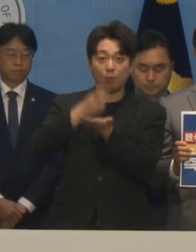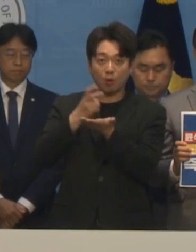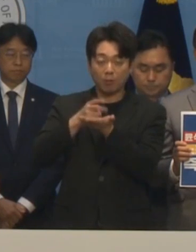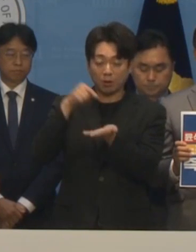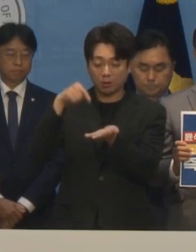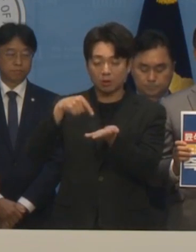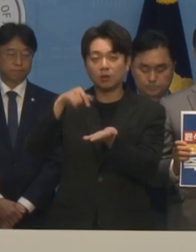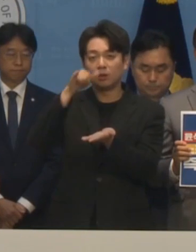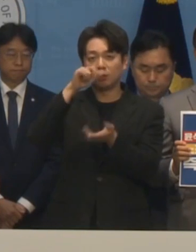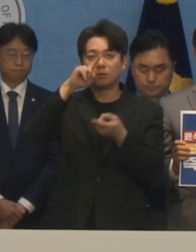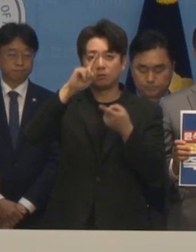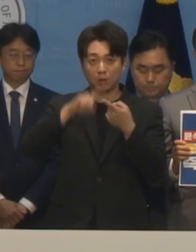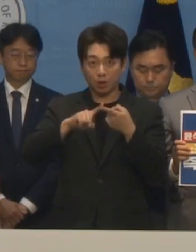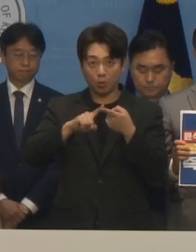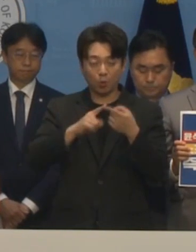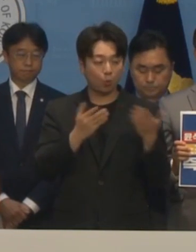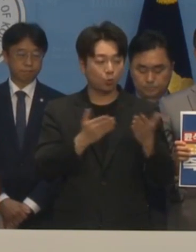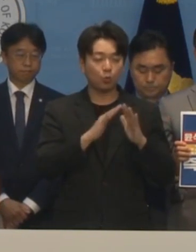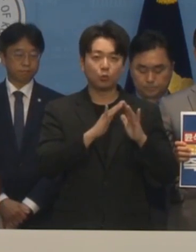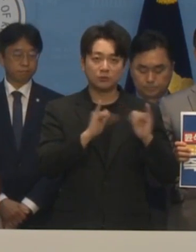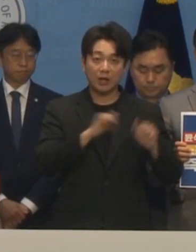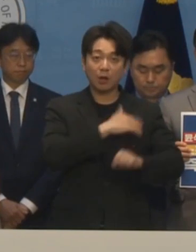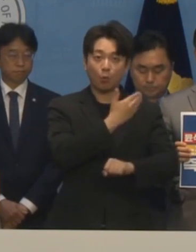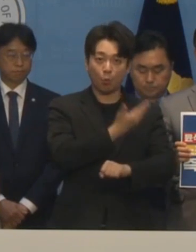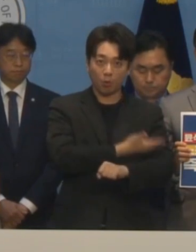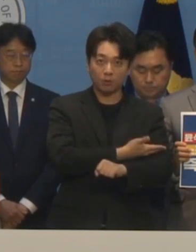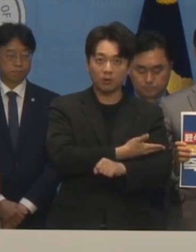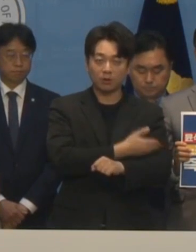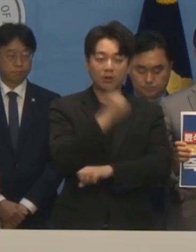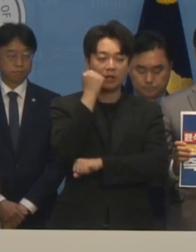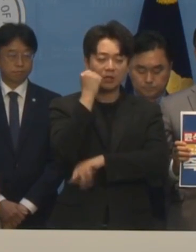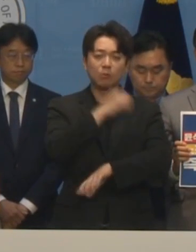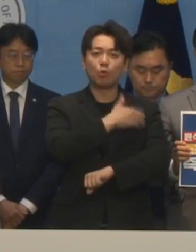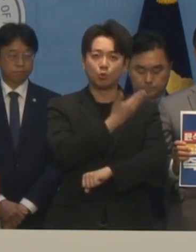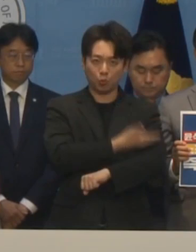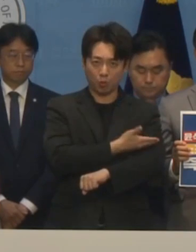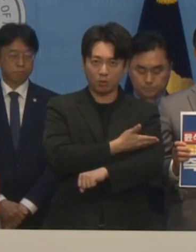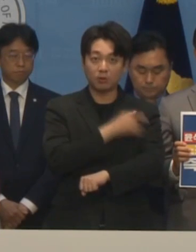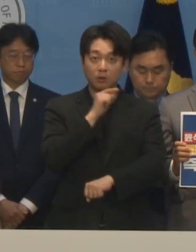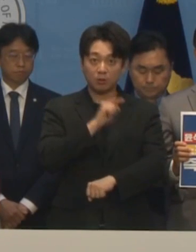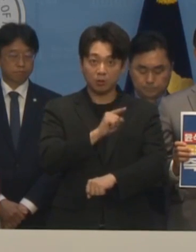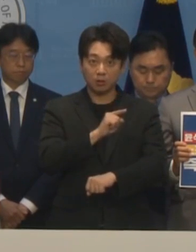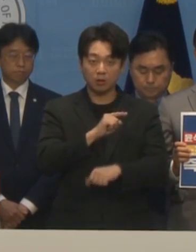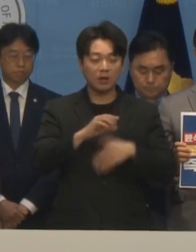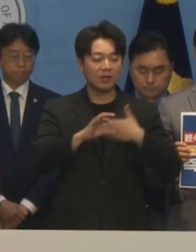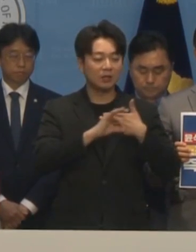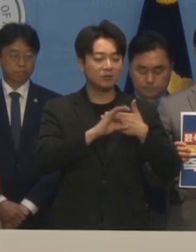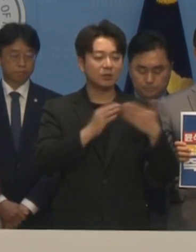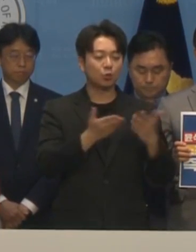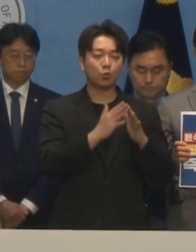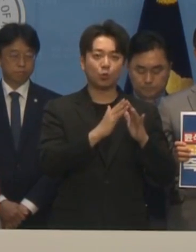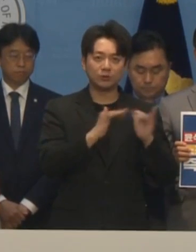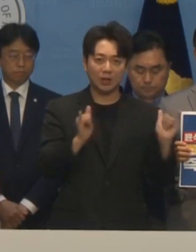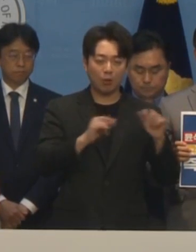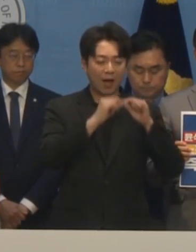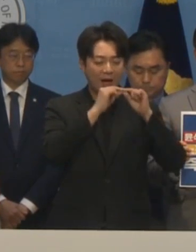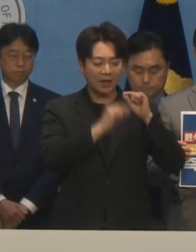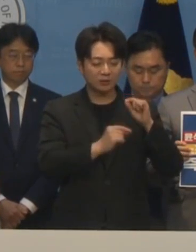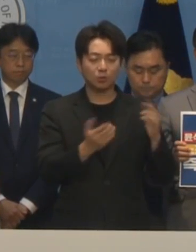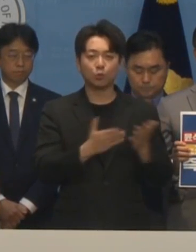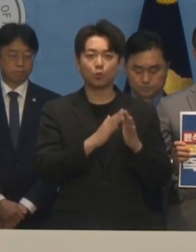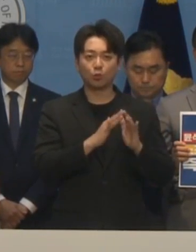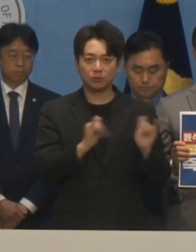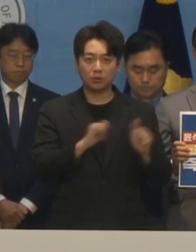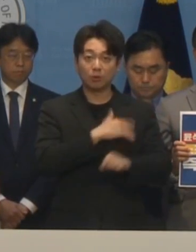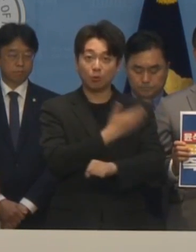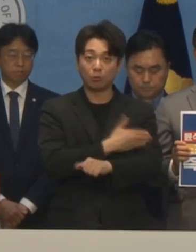기본권인 노동 3권을 하청 비정규직 노동자들에게도 실질적으로 보장하고